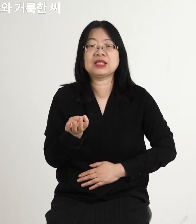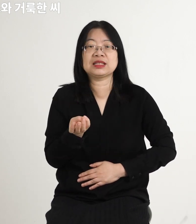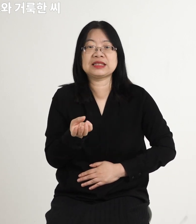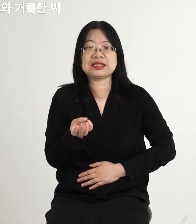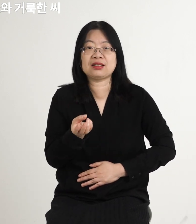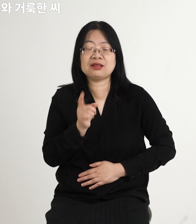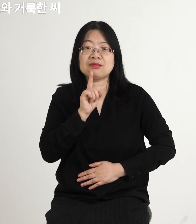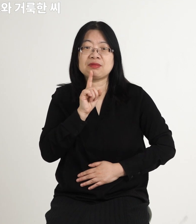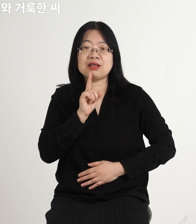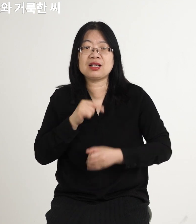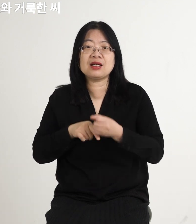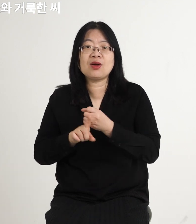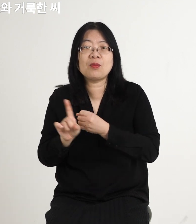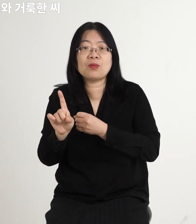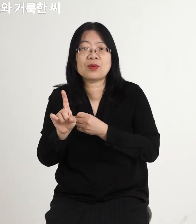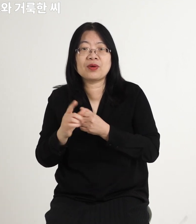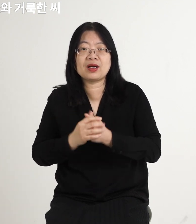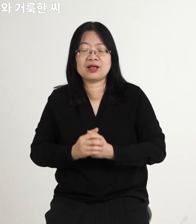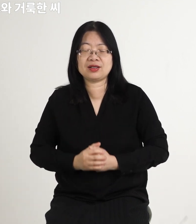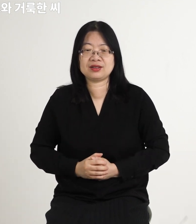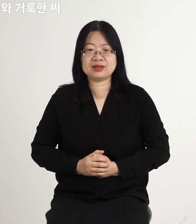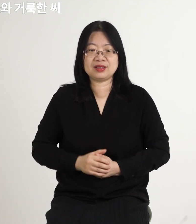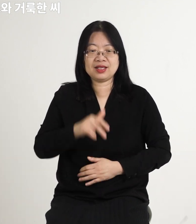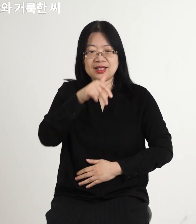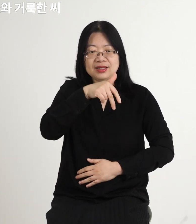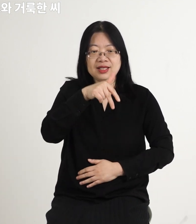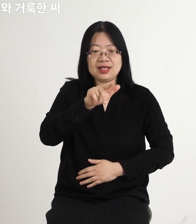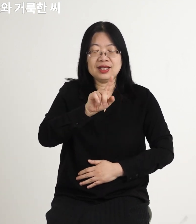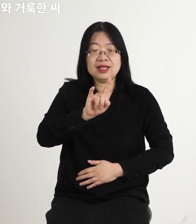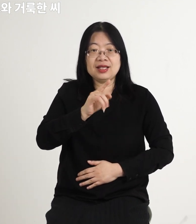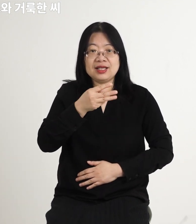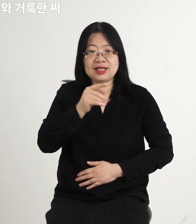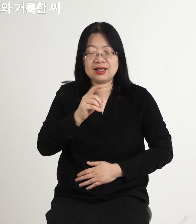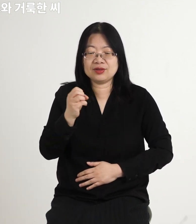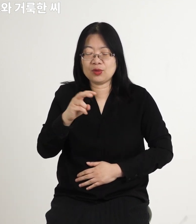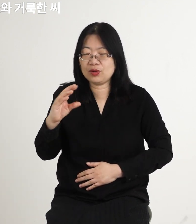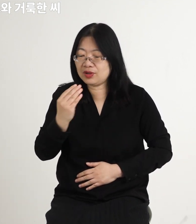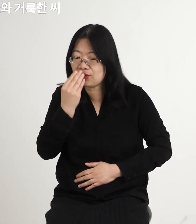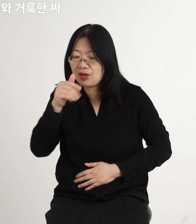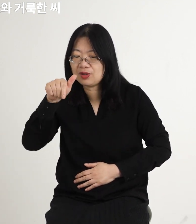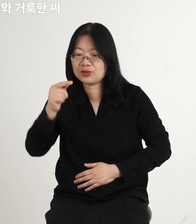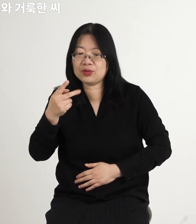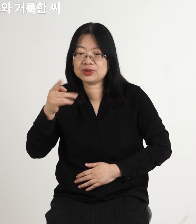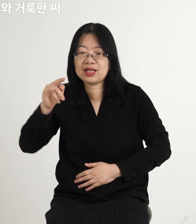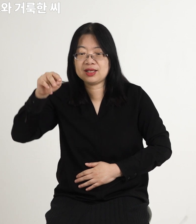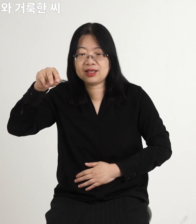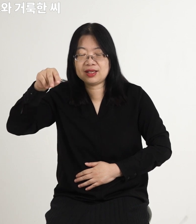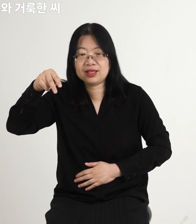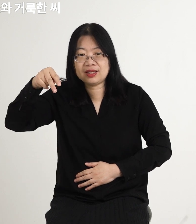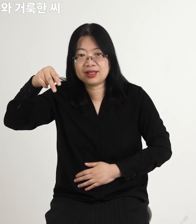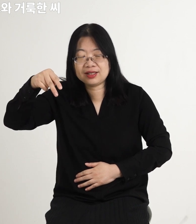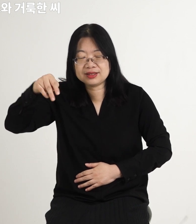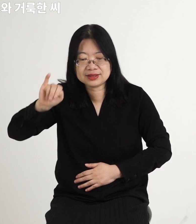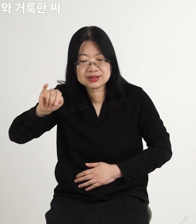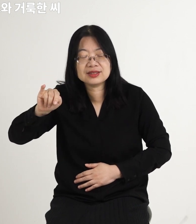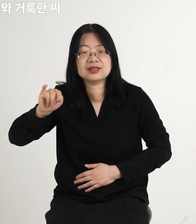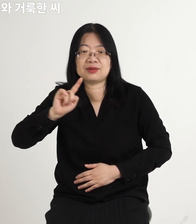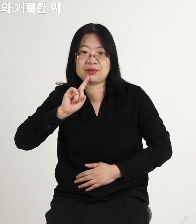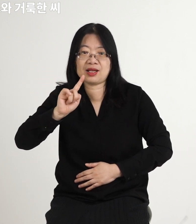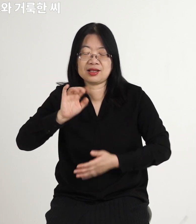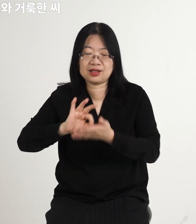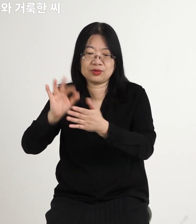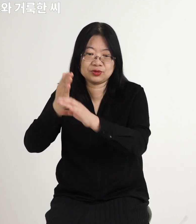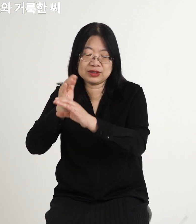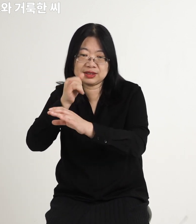말은 씨 할 때는 째라, 또 거룩한 코데시라는 말을 쓰는데 이것이